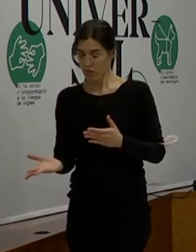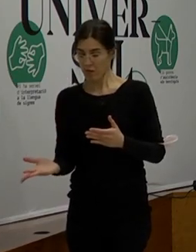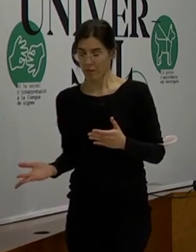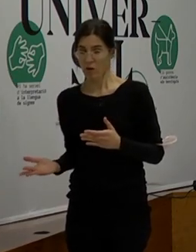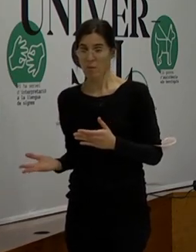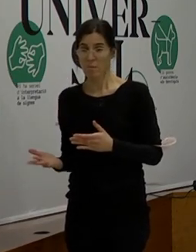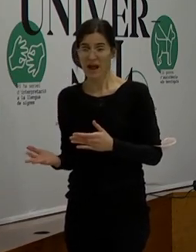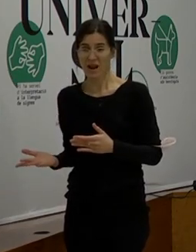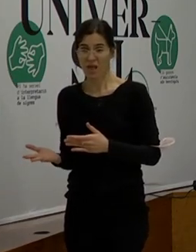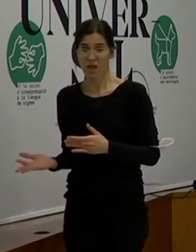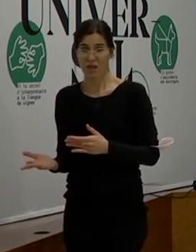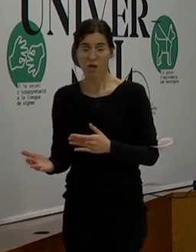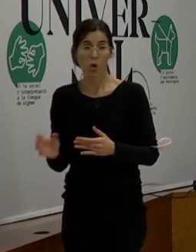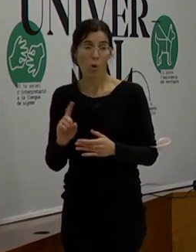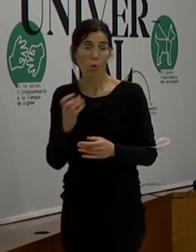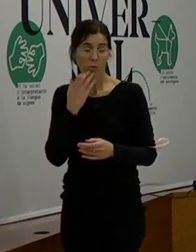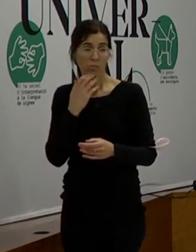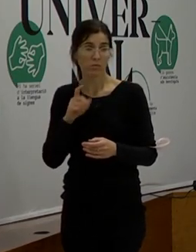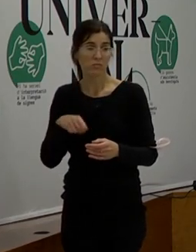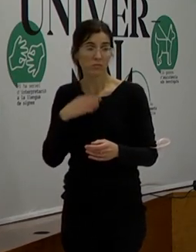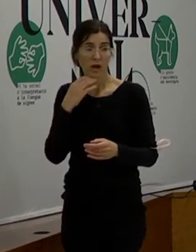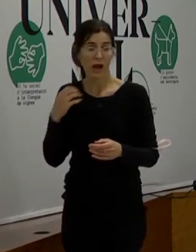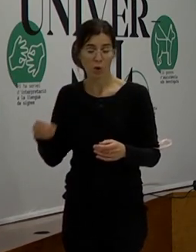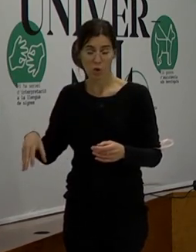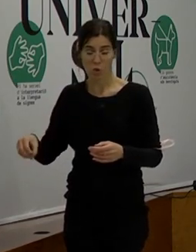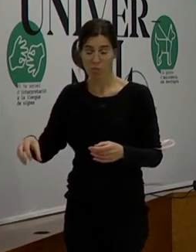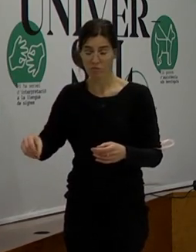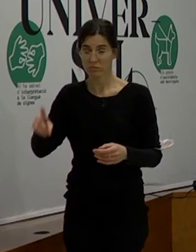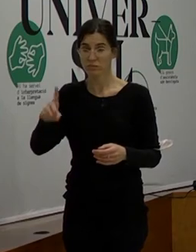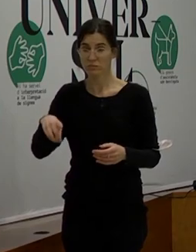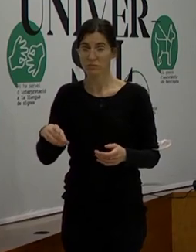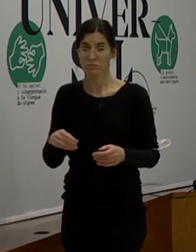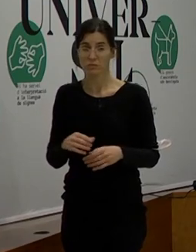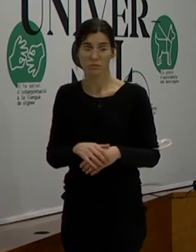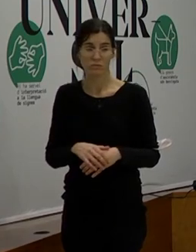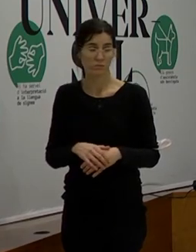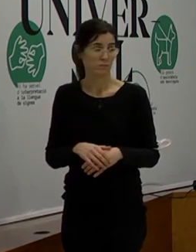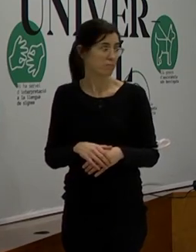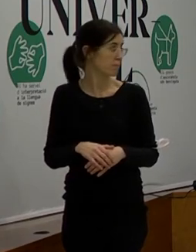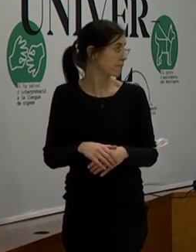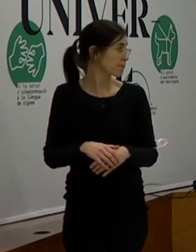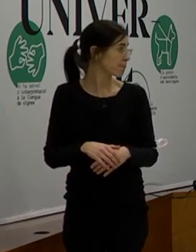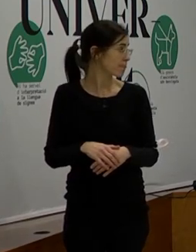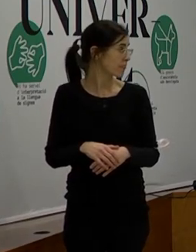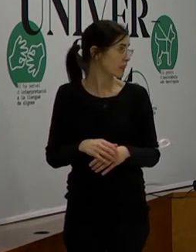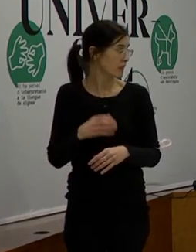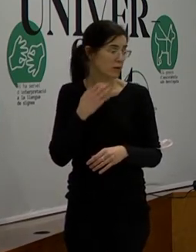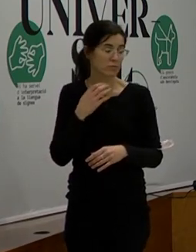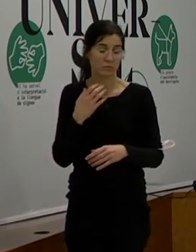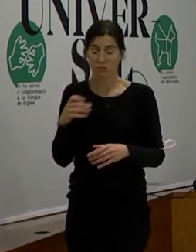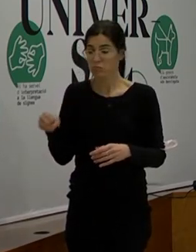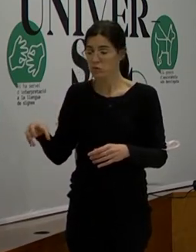no? O incluso, ¿por qué no? Llum, si vols. Y no et cremes. Estic parlant dintre d'un edifici.